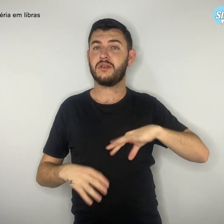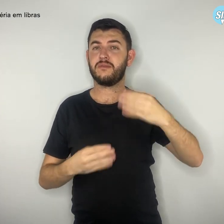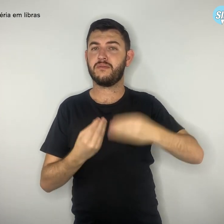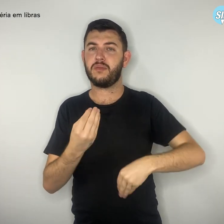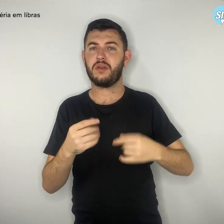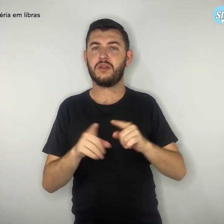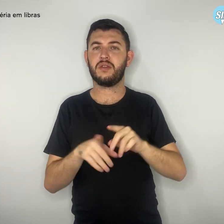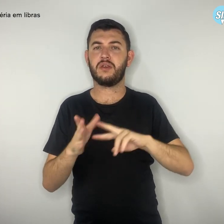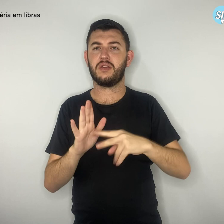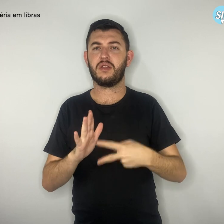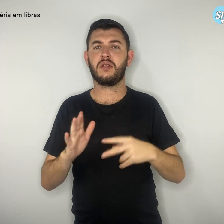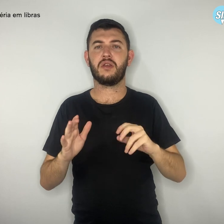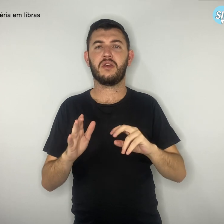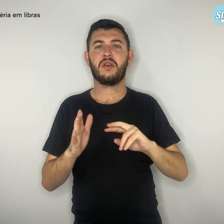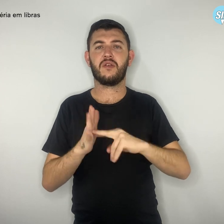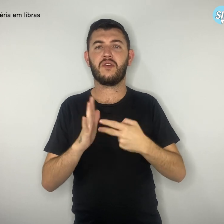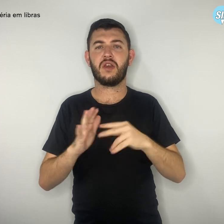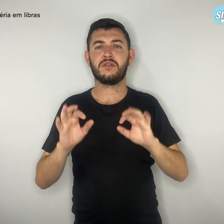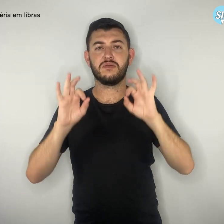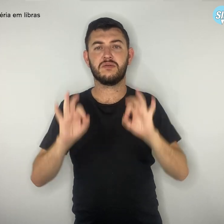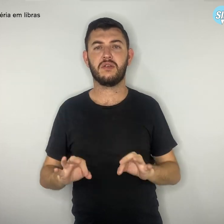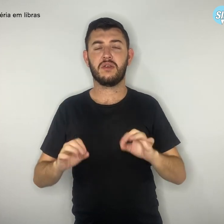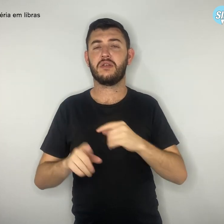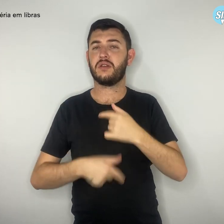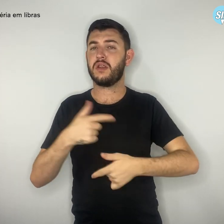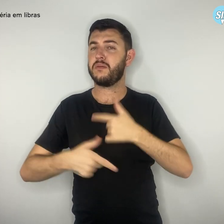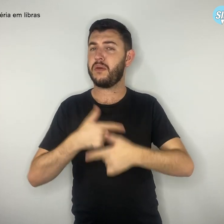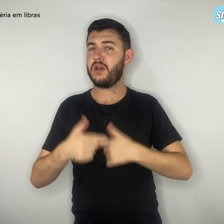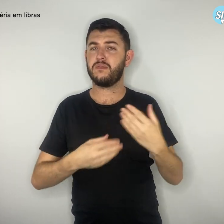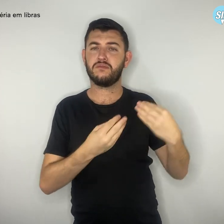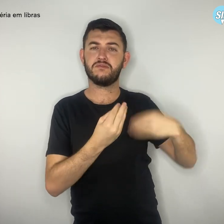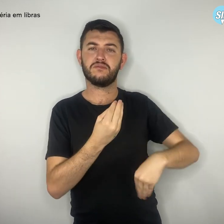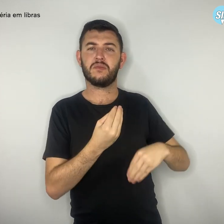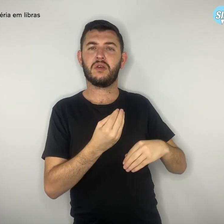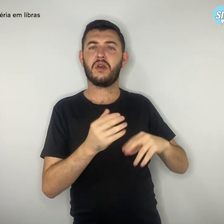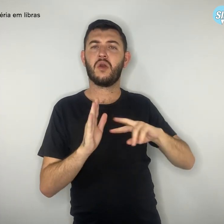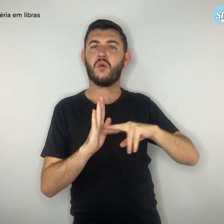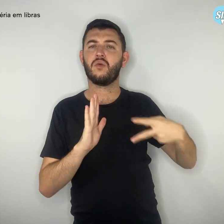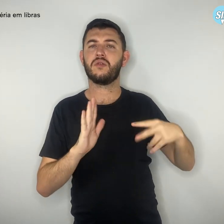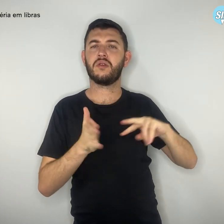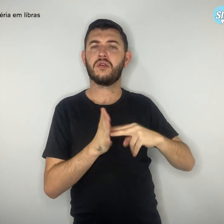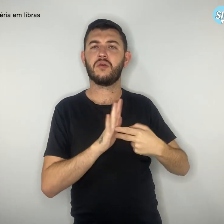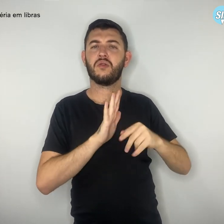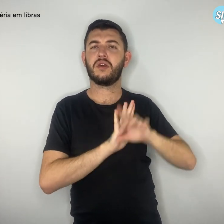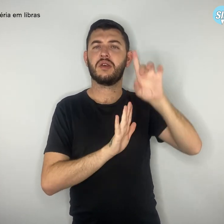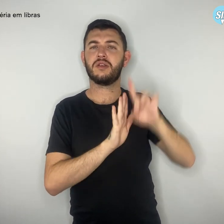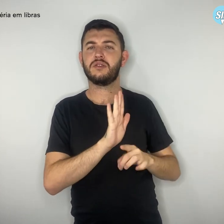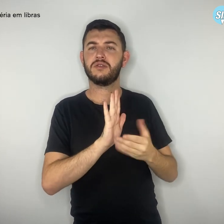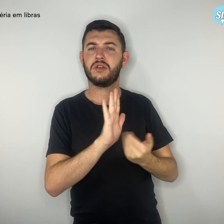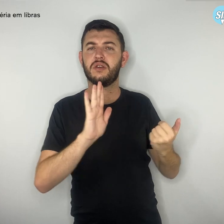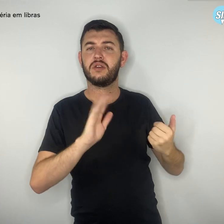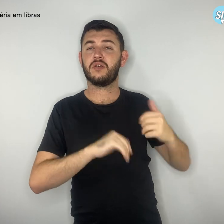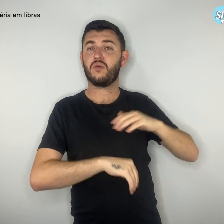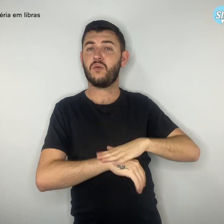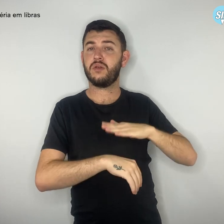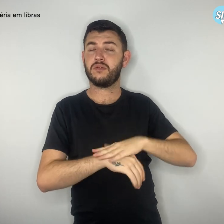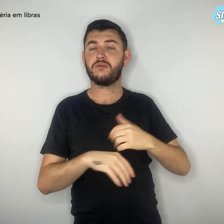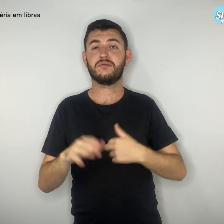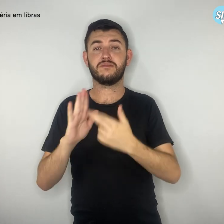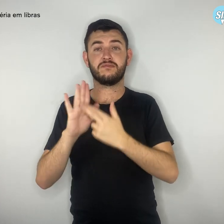salariais significativas e trabalho precarizado, como consequência direta da perda de